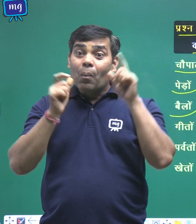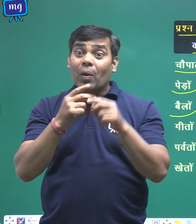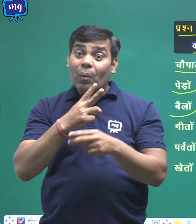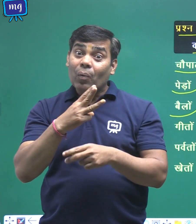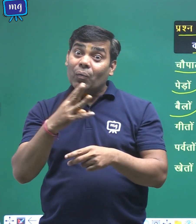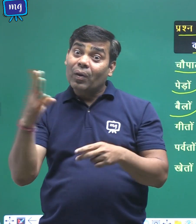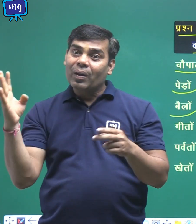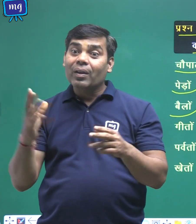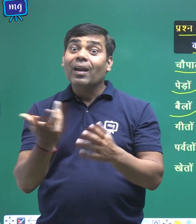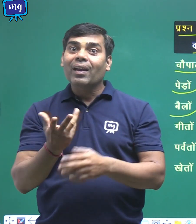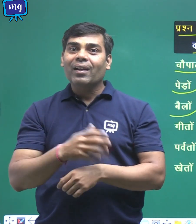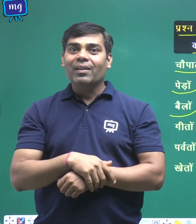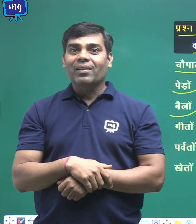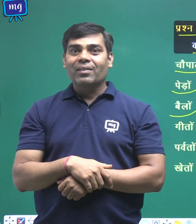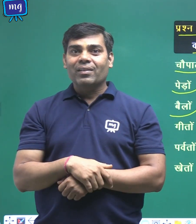क्या आएगा?